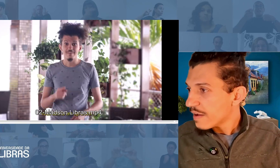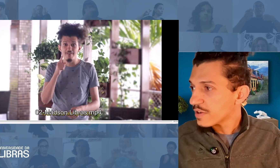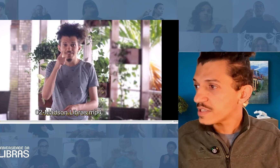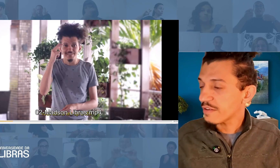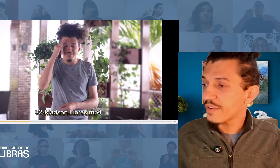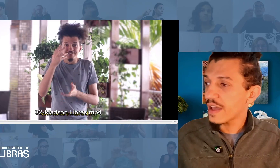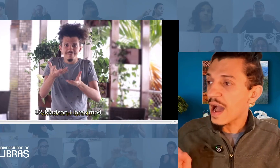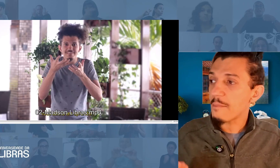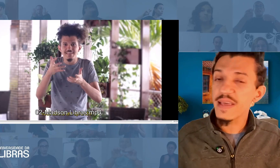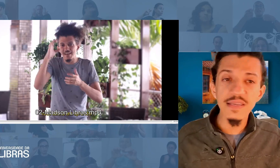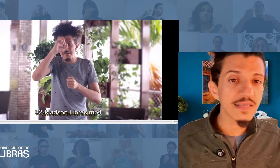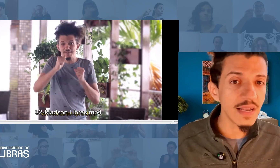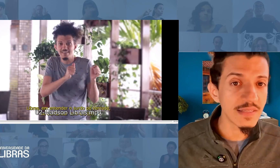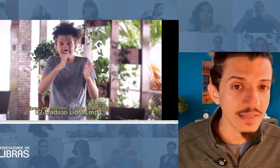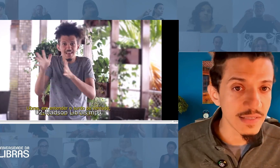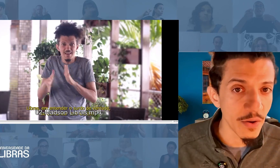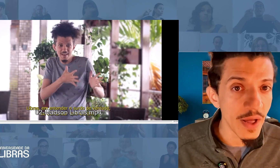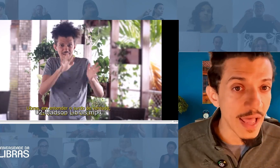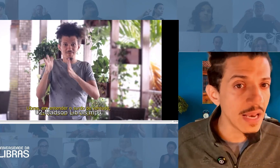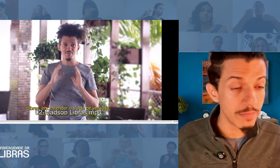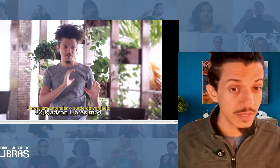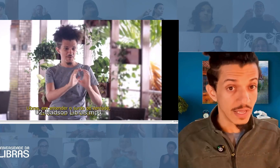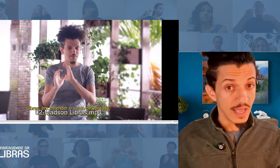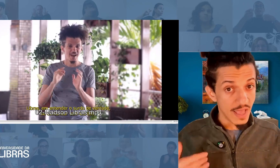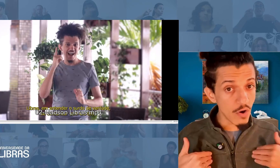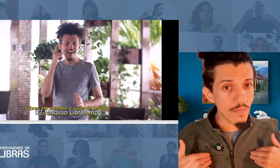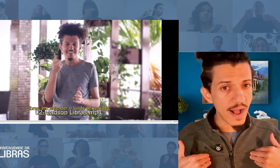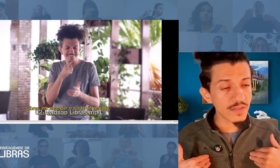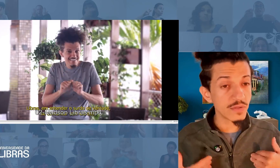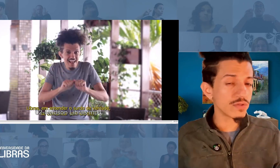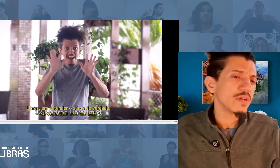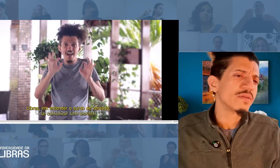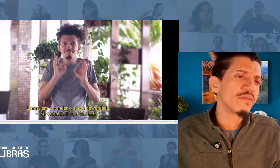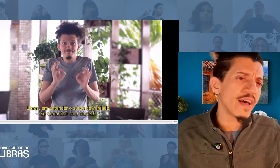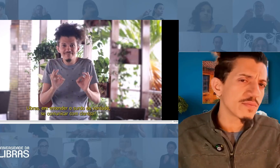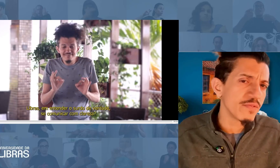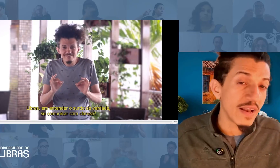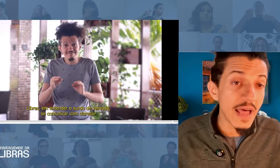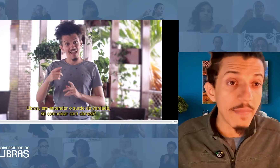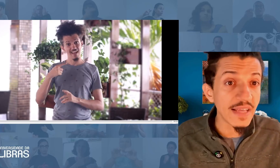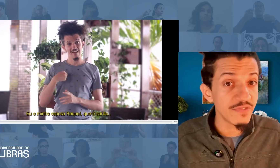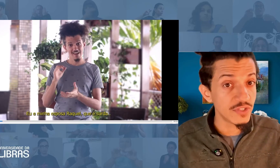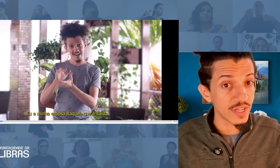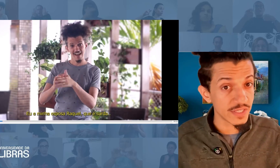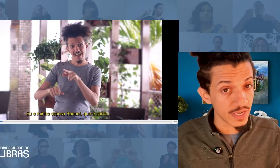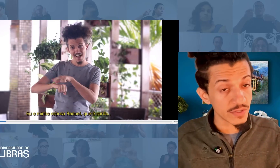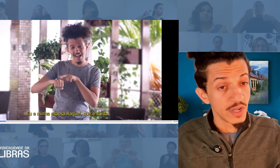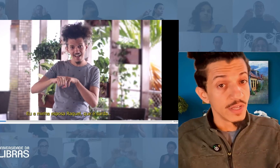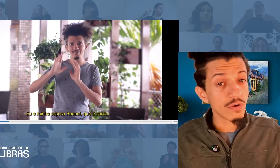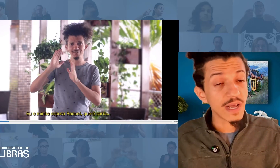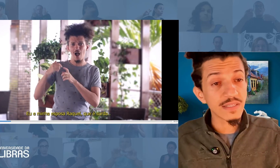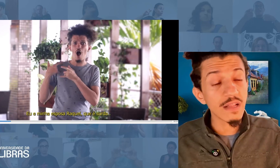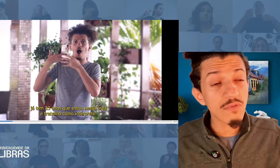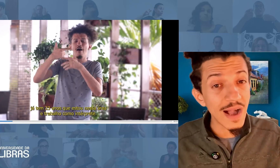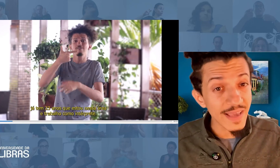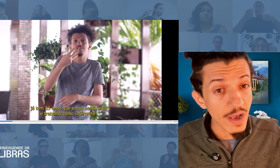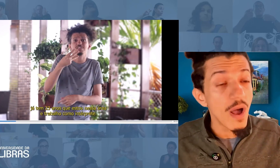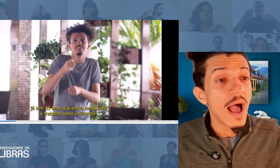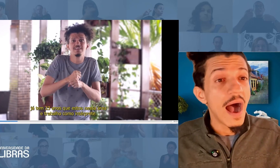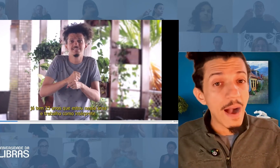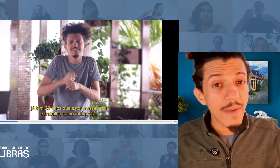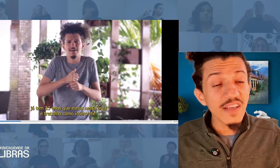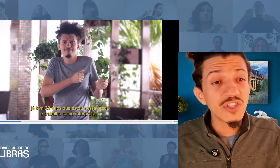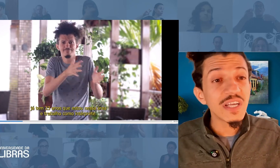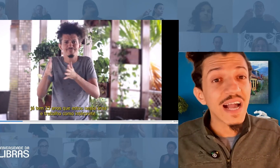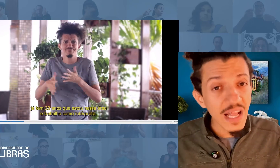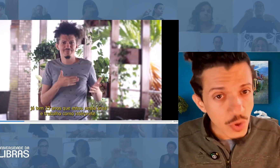aqui você já vê a minha sinalização em Libras. Eu, Madison, estou nesse universo, como eu falei, há mais de 23 anos. Sou casado com a Raquel